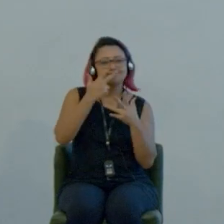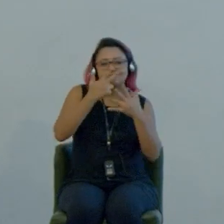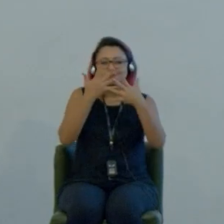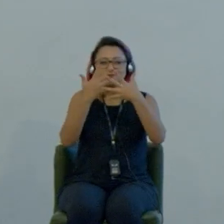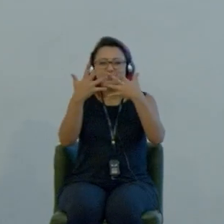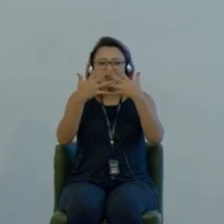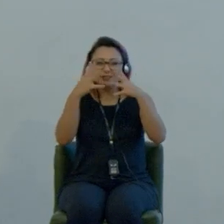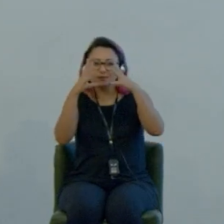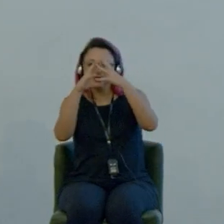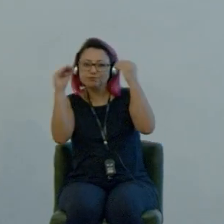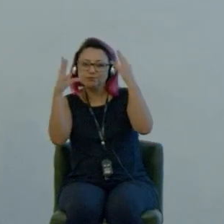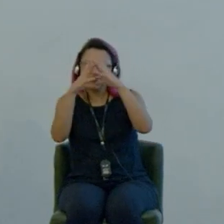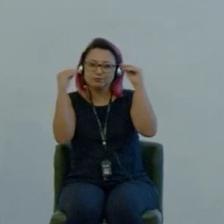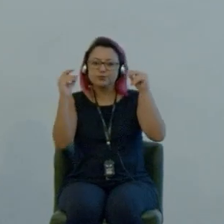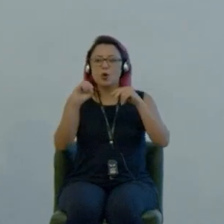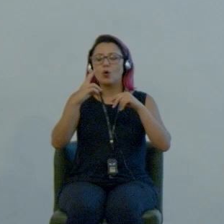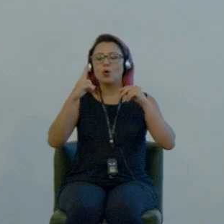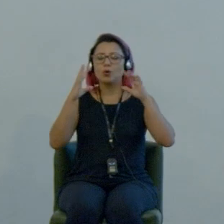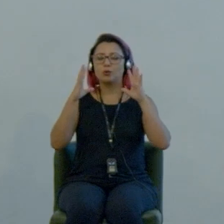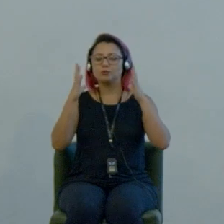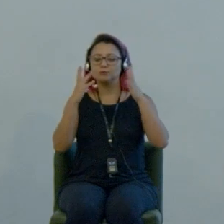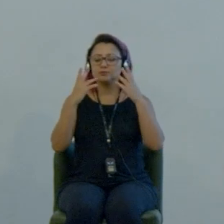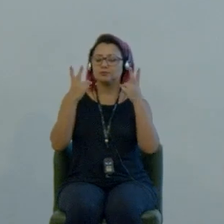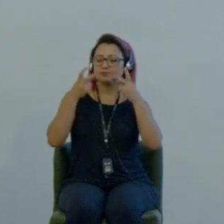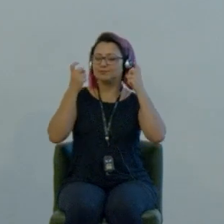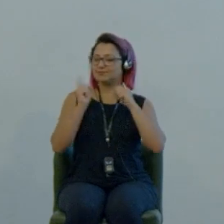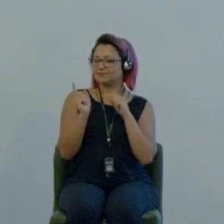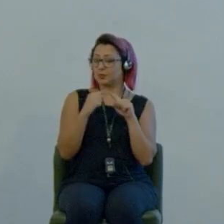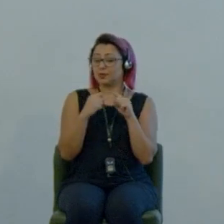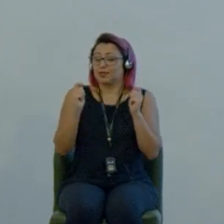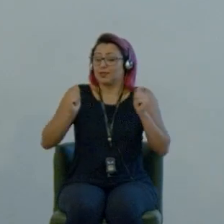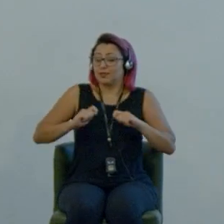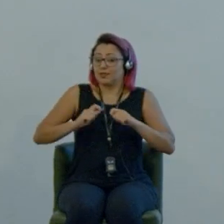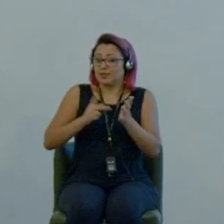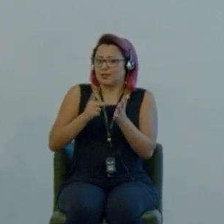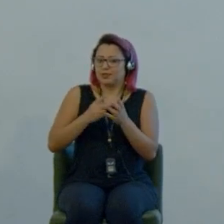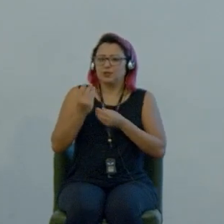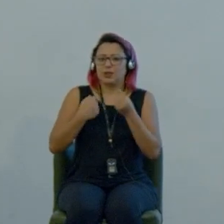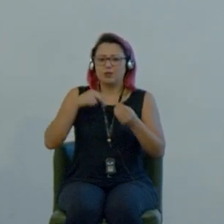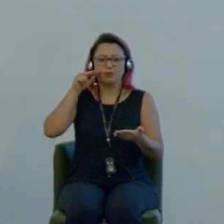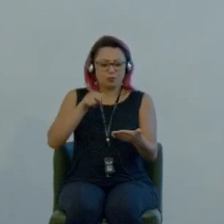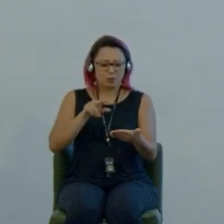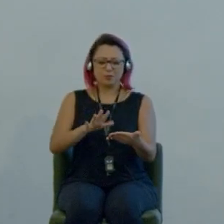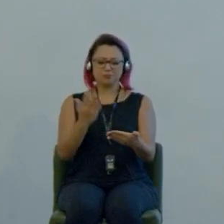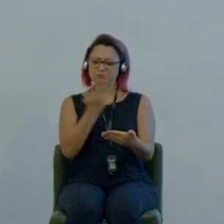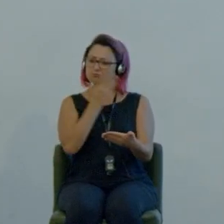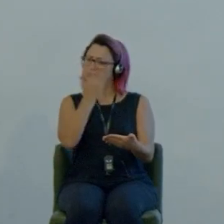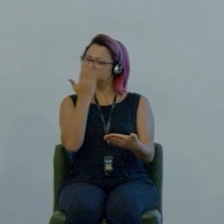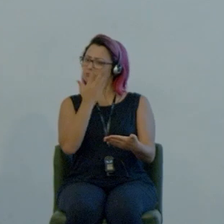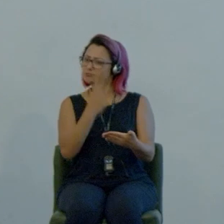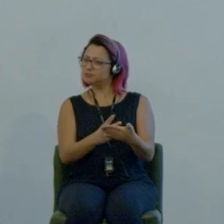ou d'infravisible. En tout cas, il y a cette question de comment voir quelque chose qu'on ne voit pas ou qu'on ne voit plus, que ce